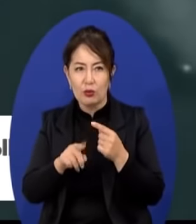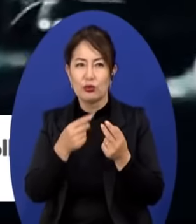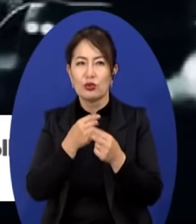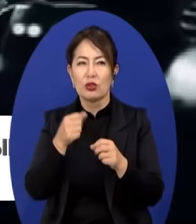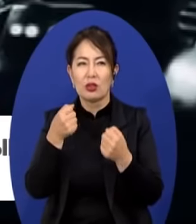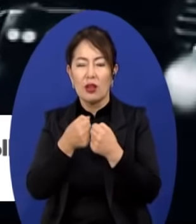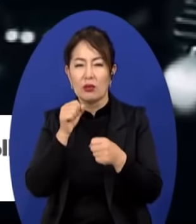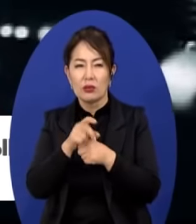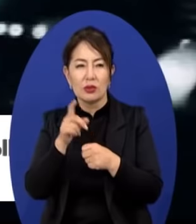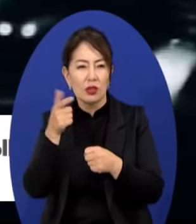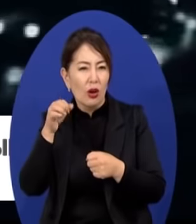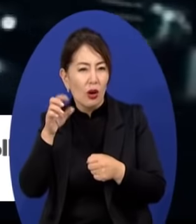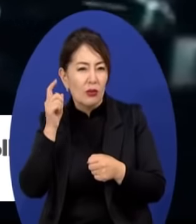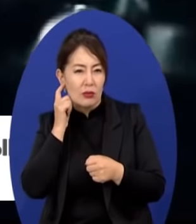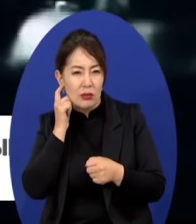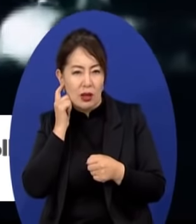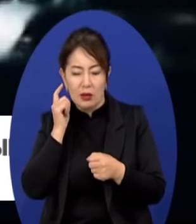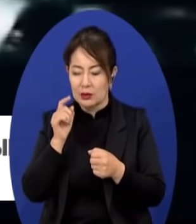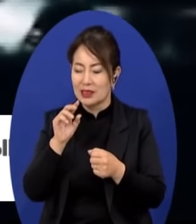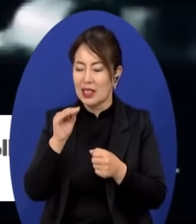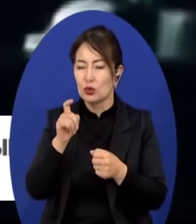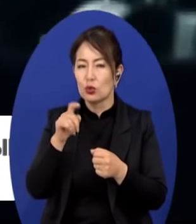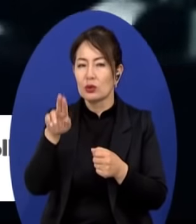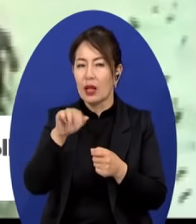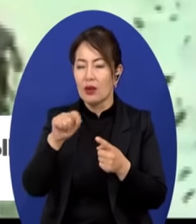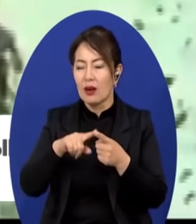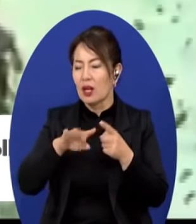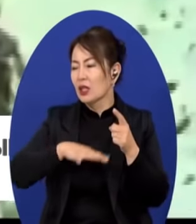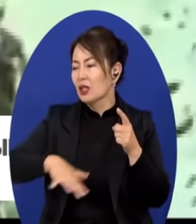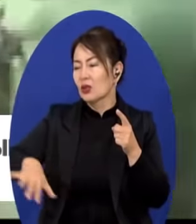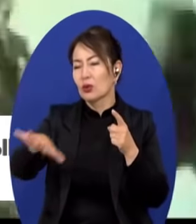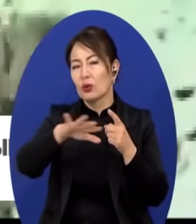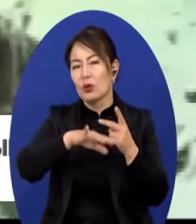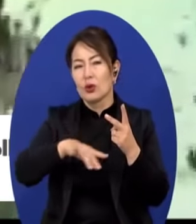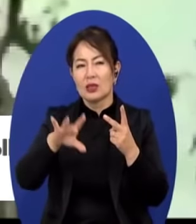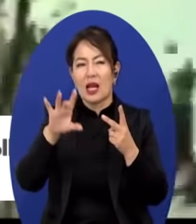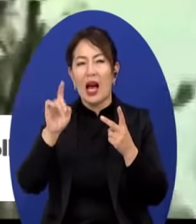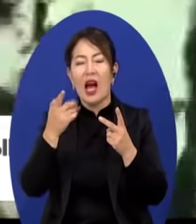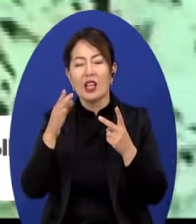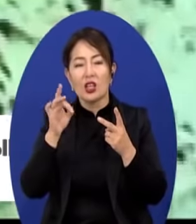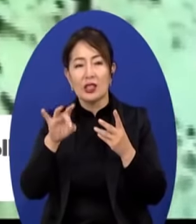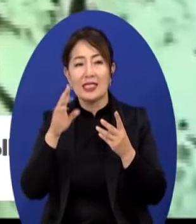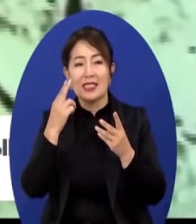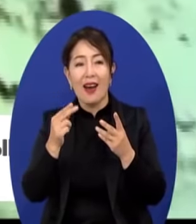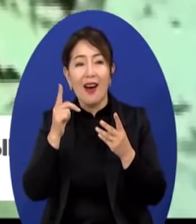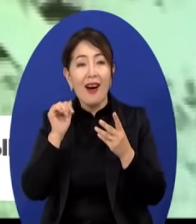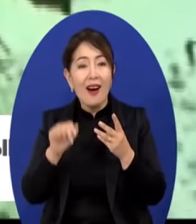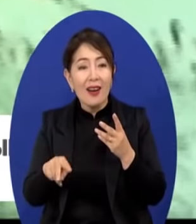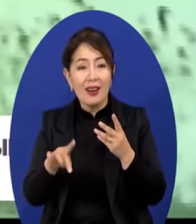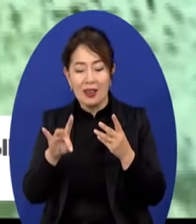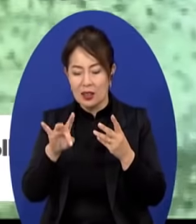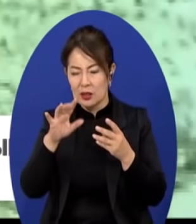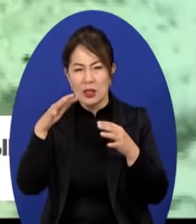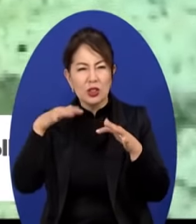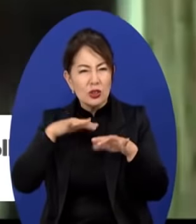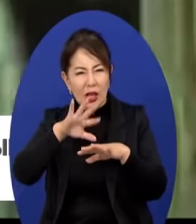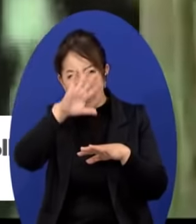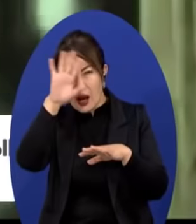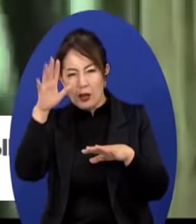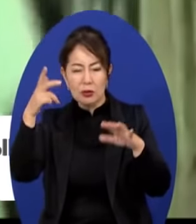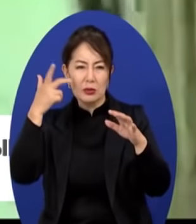дайны гол талбар, жанчуугийн даваа хянганы их уус, хаалганы орхион, цахрын эсэн цөл их халу, эсвэл байнгал